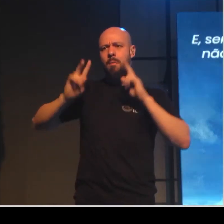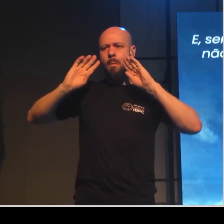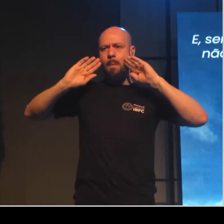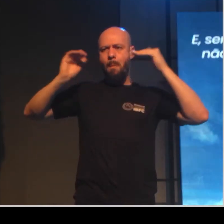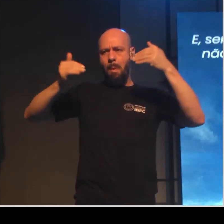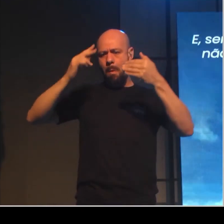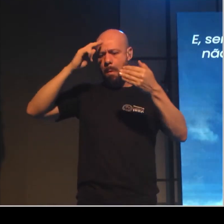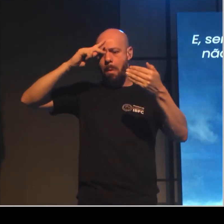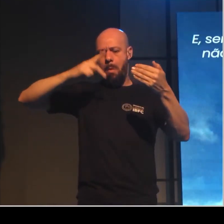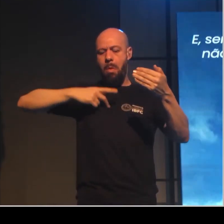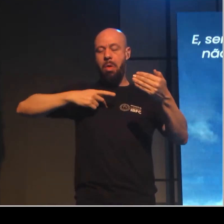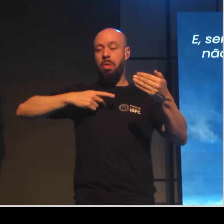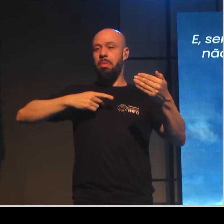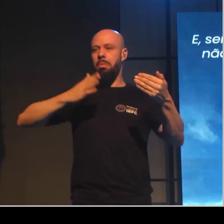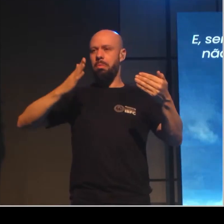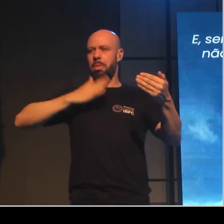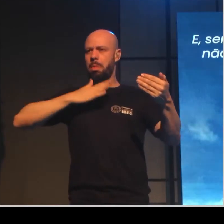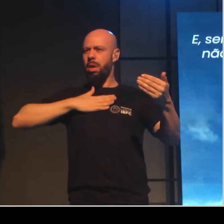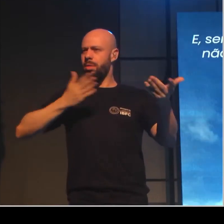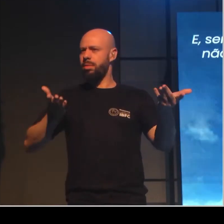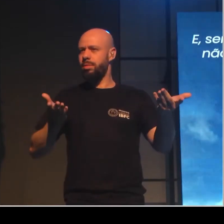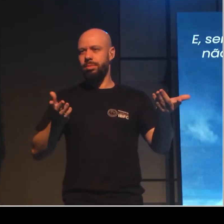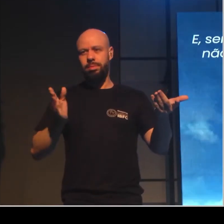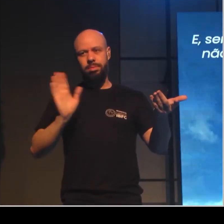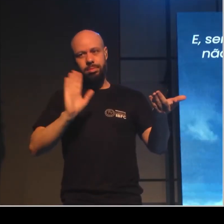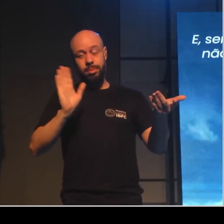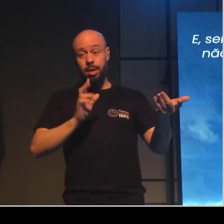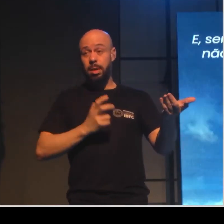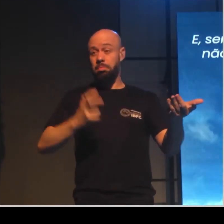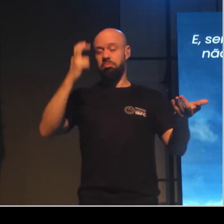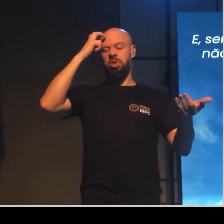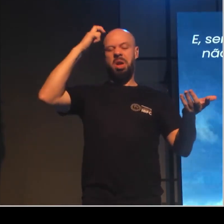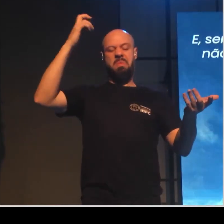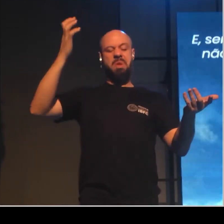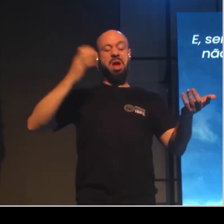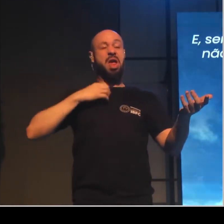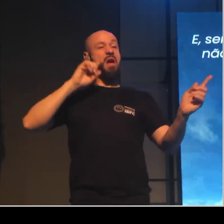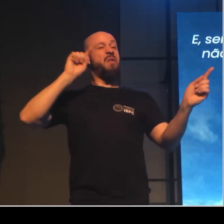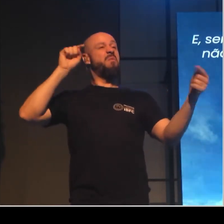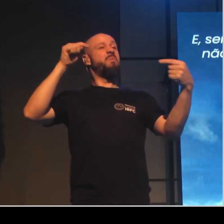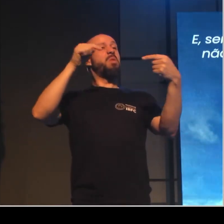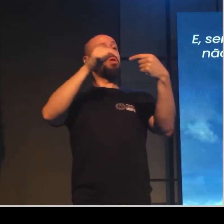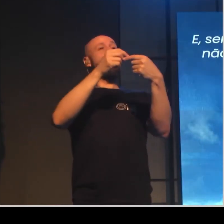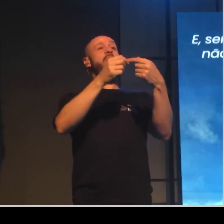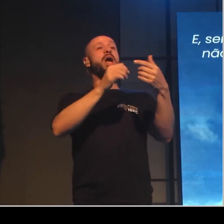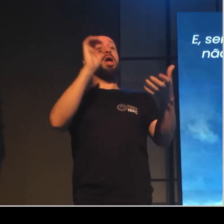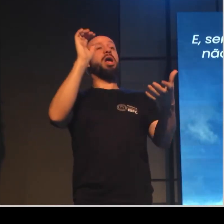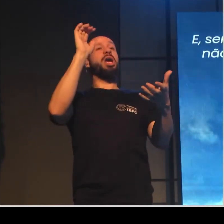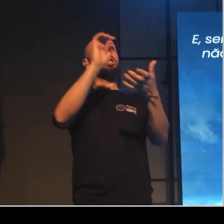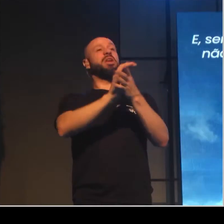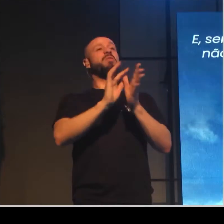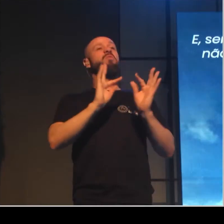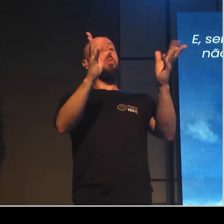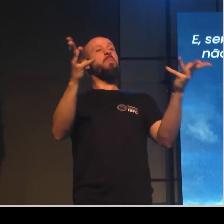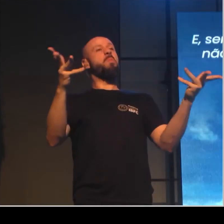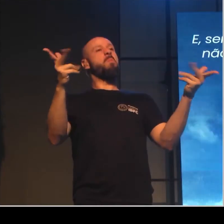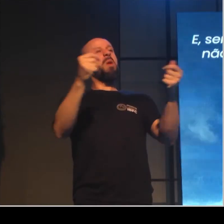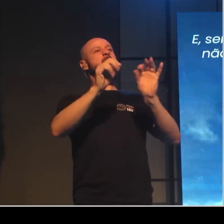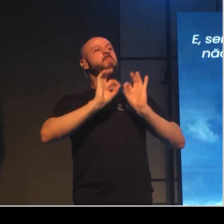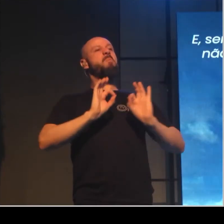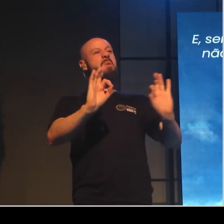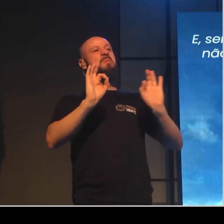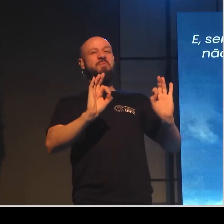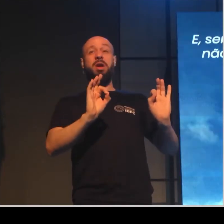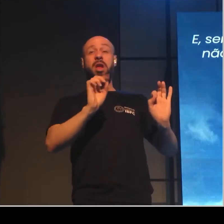para procurar uma mulher. Mas você precisa ser sábio para procurar Deus em primeiro lugar. Porque quando procuramos a